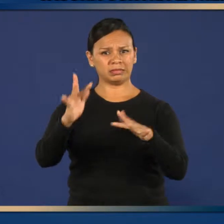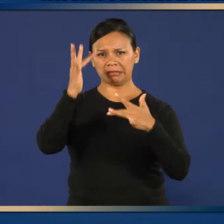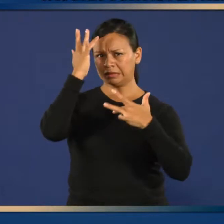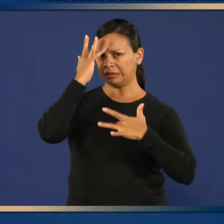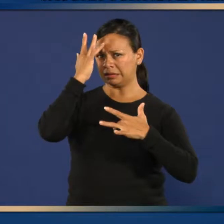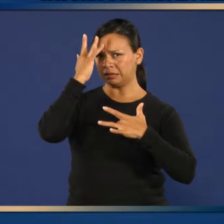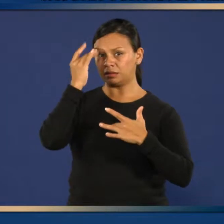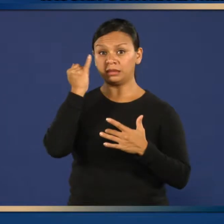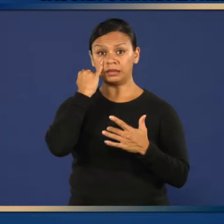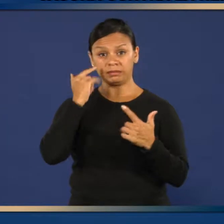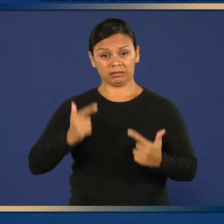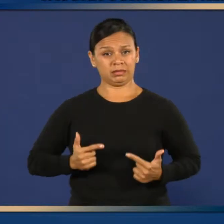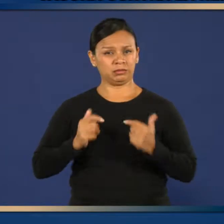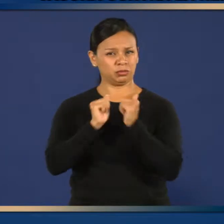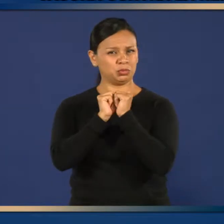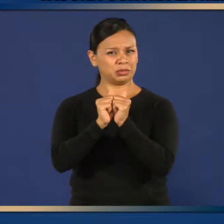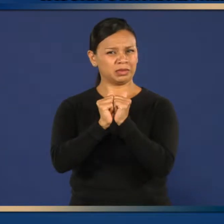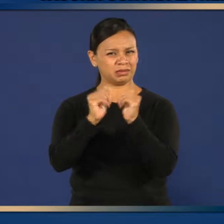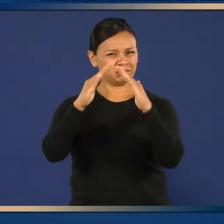casa